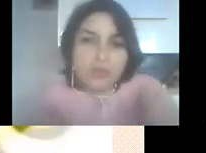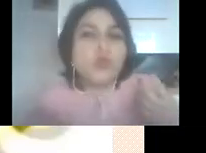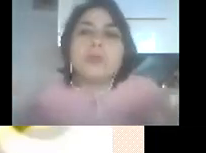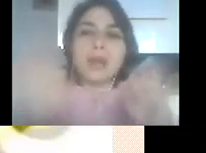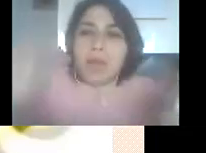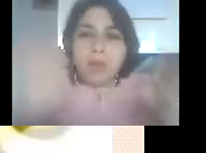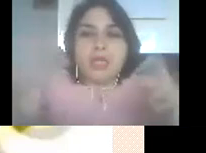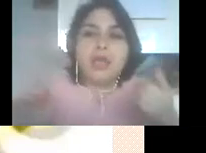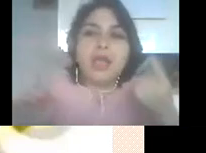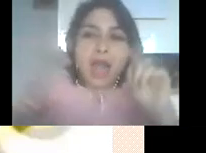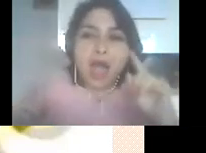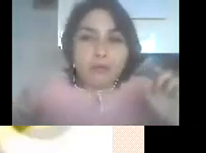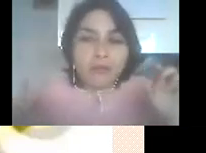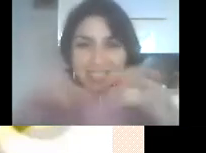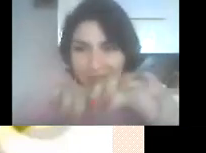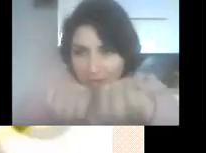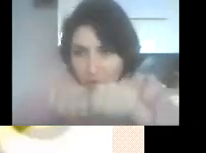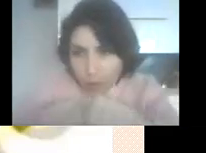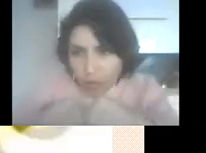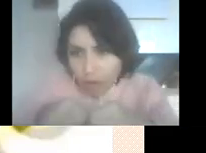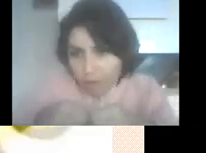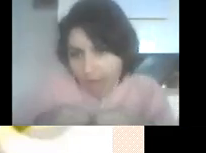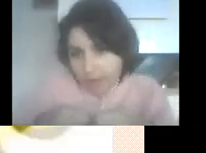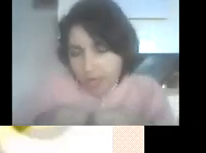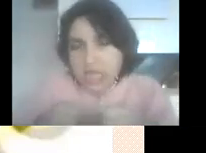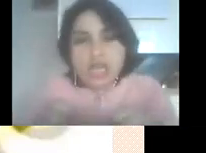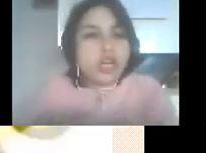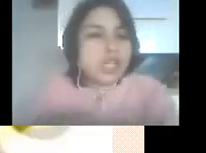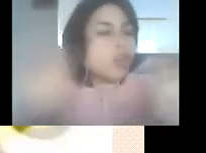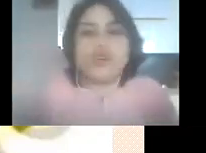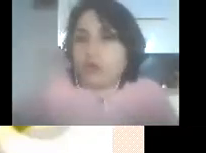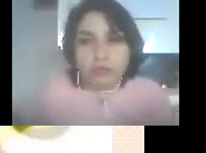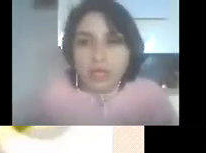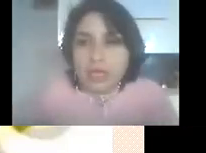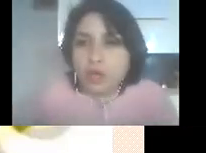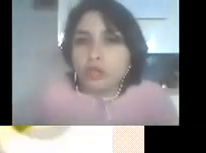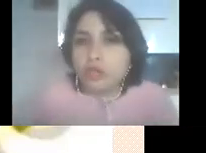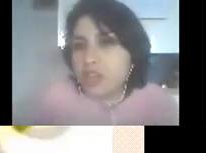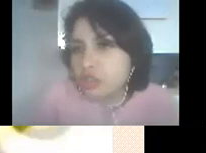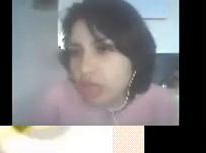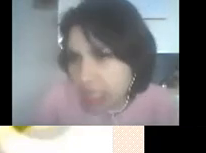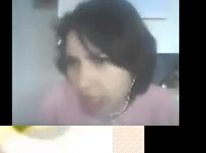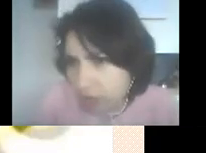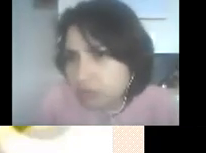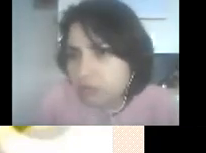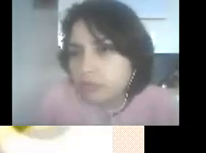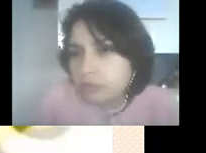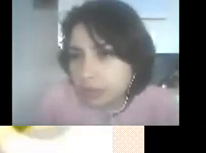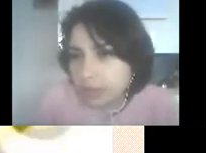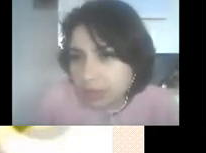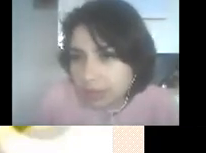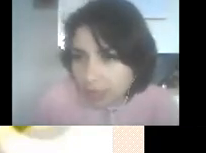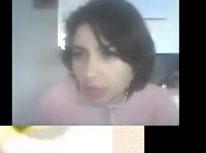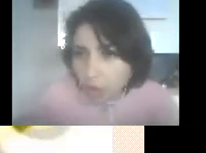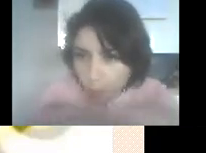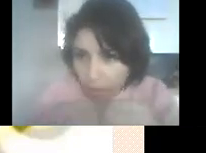Dime tú, mira, mírame a mí. Lo flexible yo lo puedo doblar y lo rígido no. ¿Los tornillos son rígidos?